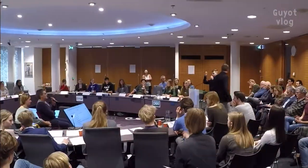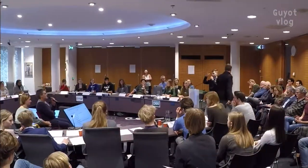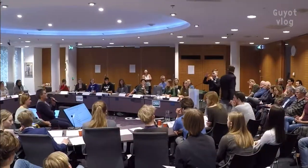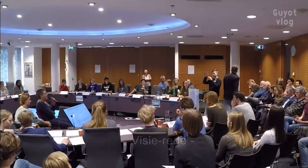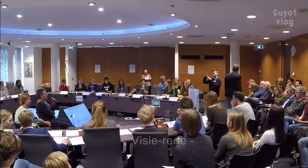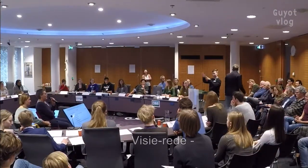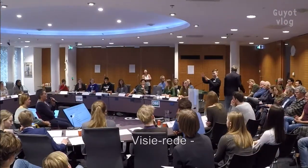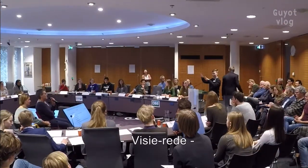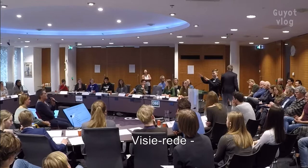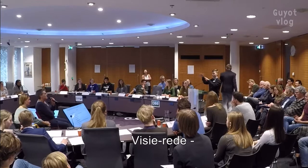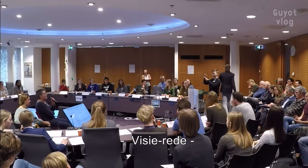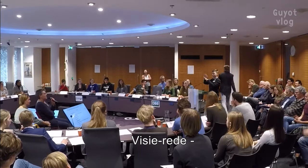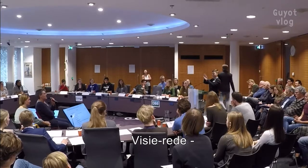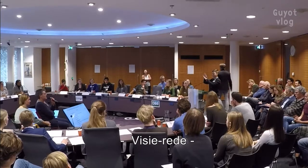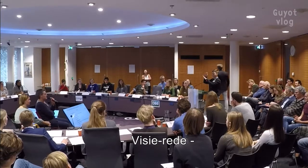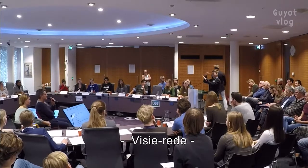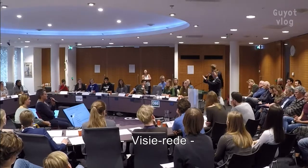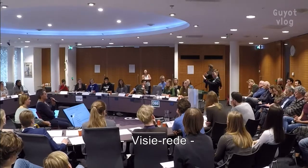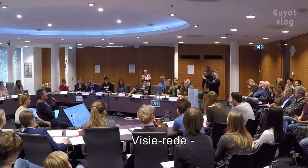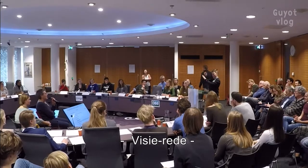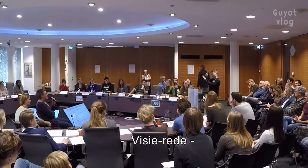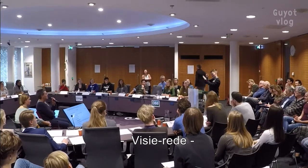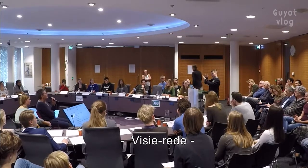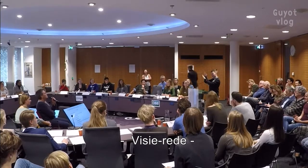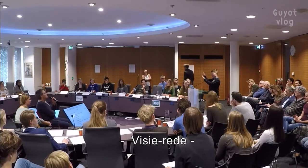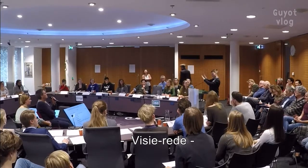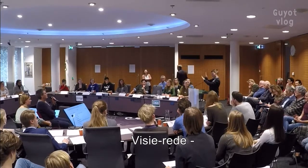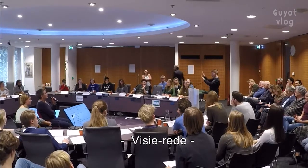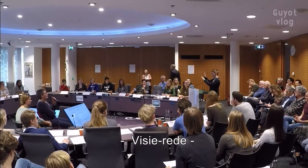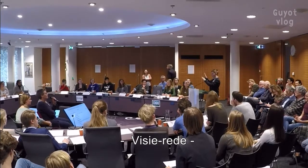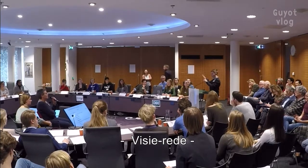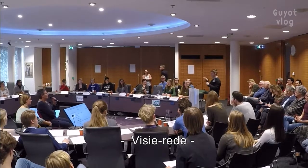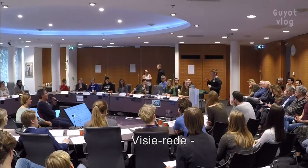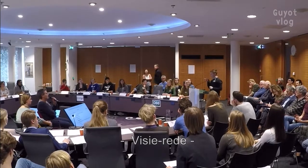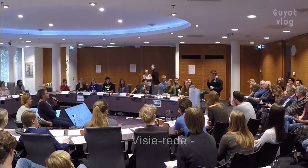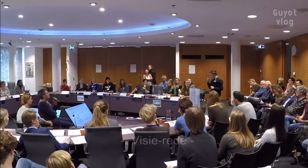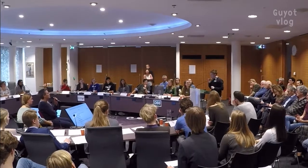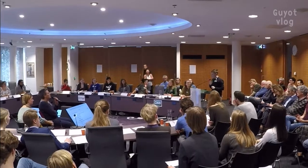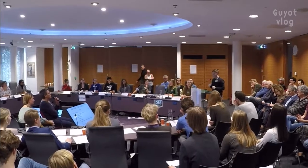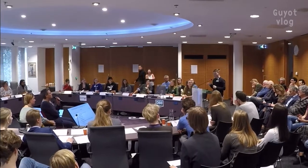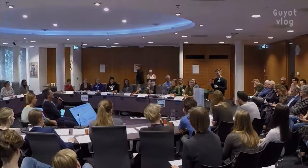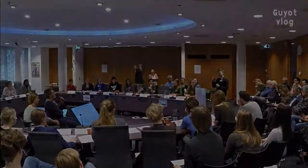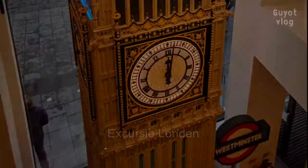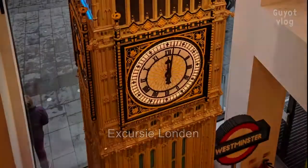De dakpannen min of meer gestikkerd zijn met om zonne-energie op te wekken.